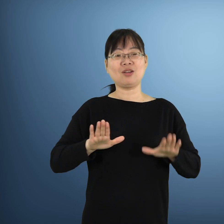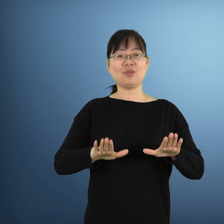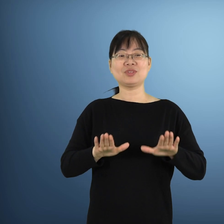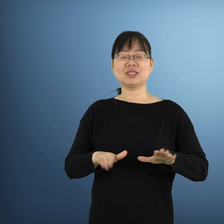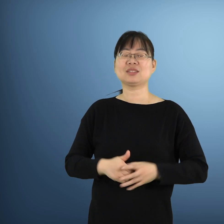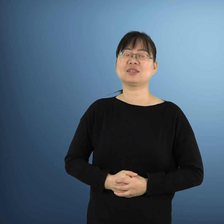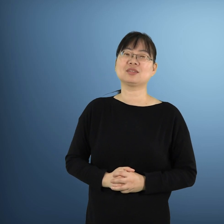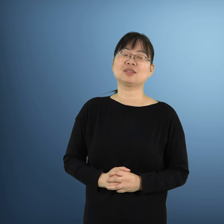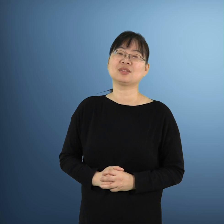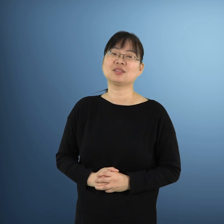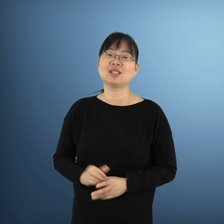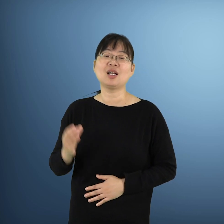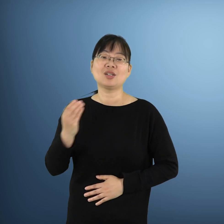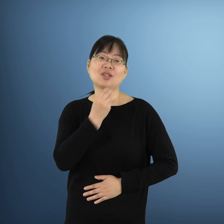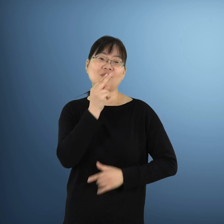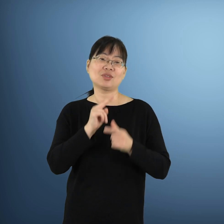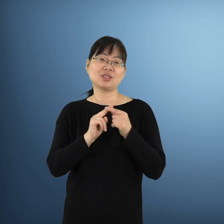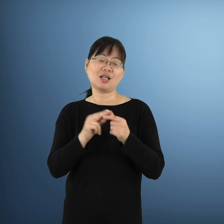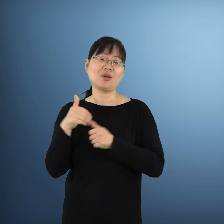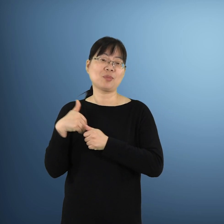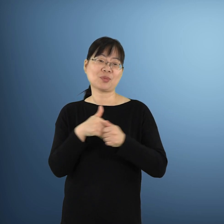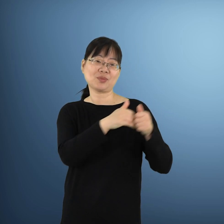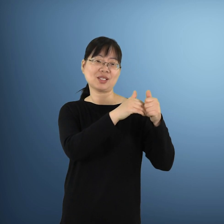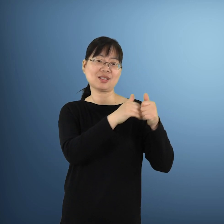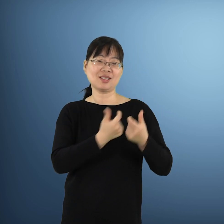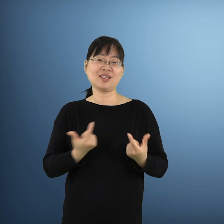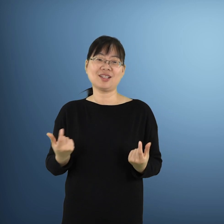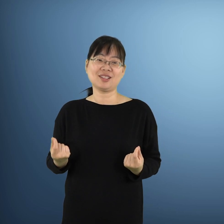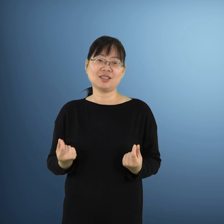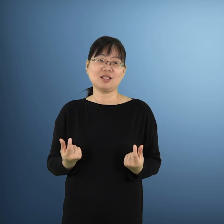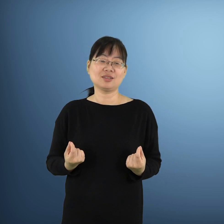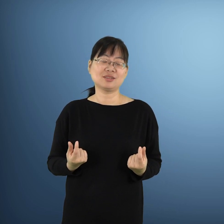오늘 거룩과 보내어짐은 이런